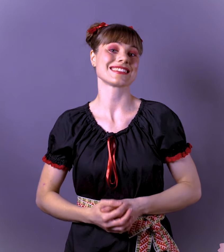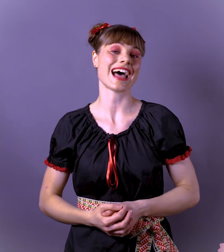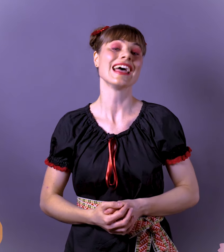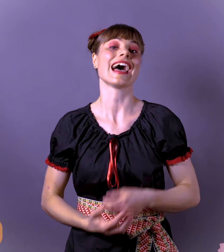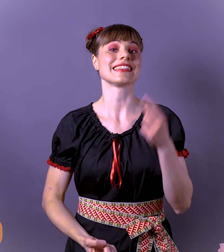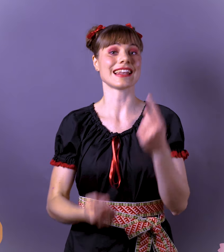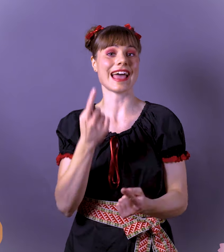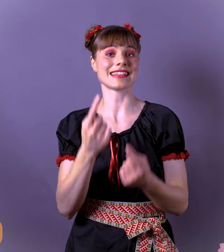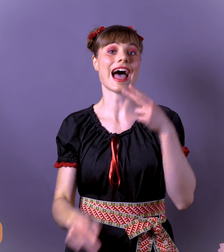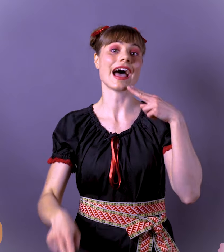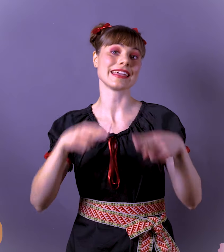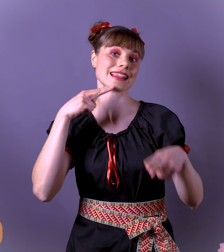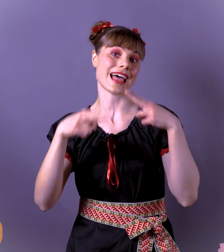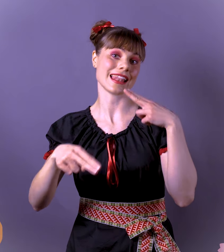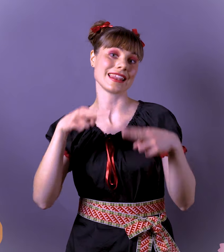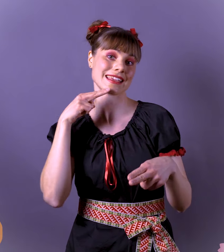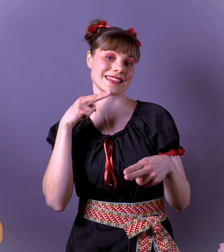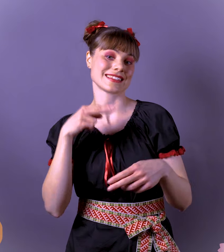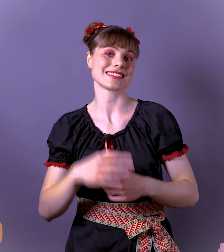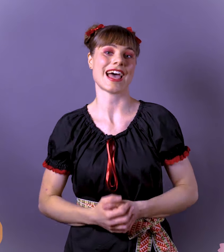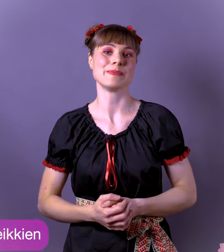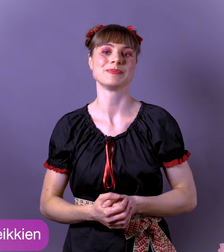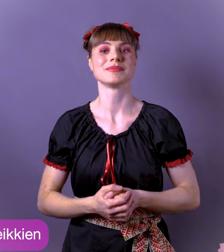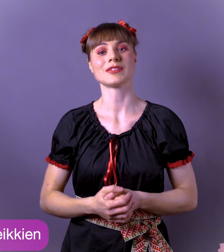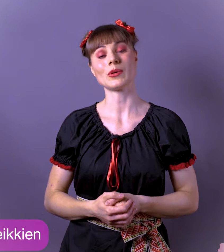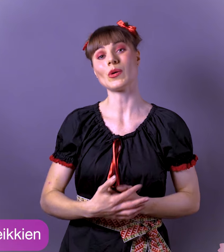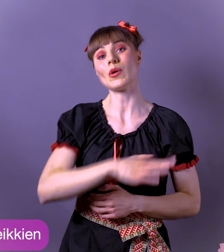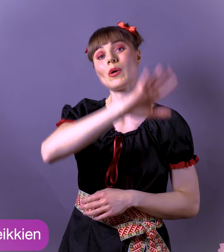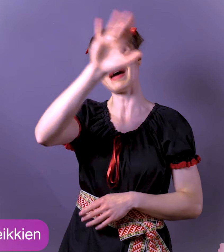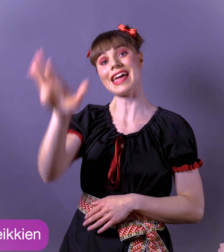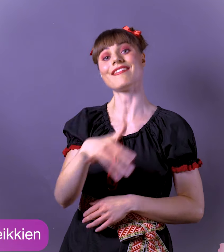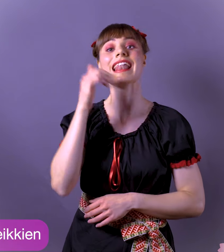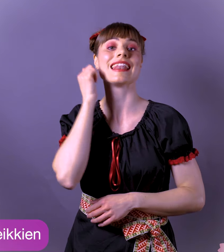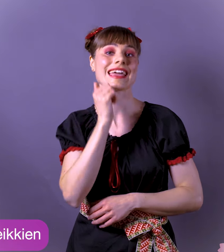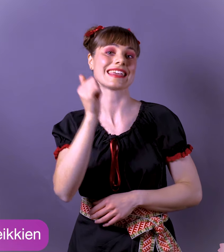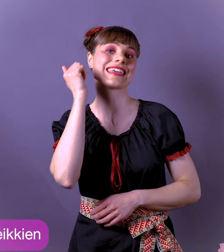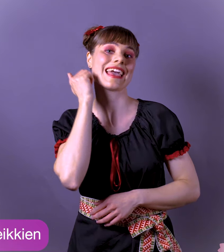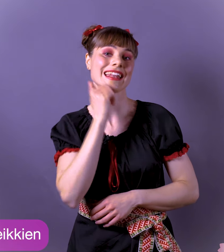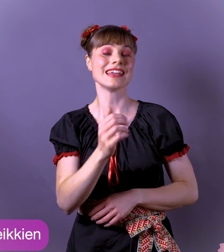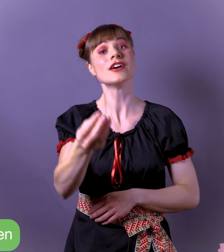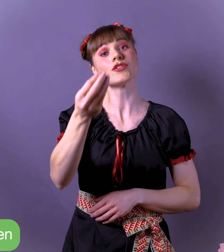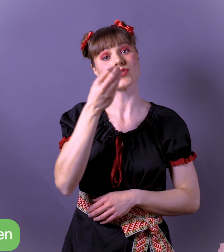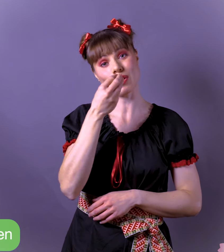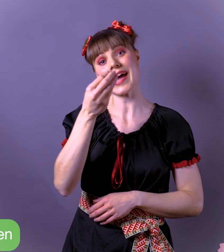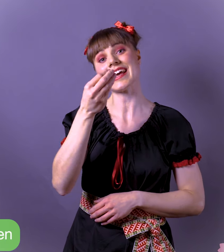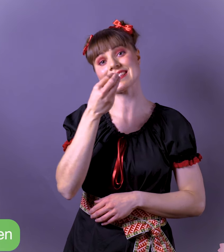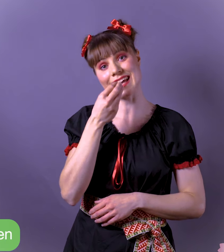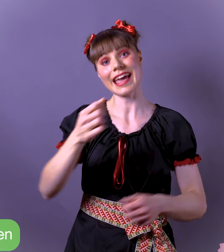illallista, äiti laittaa illallista. Näin kuluu päivän leikkien, syöden